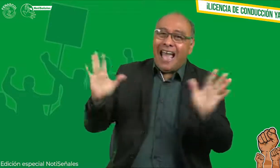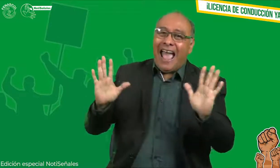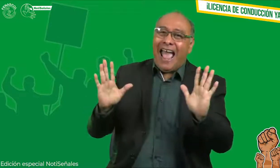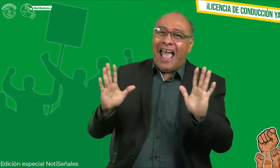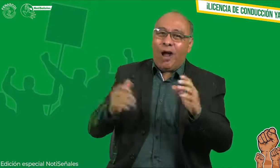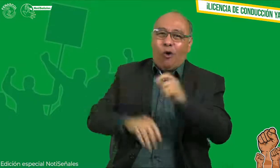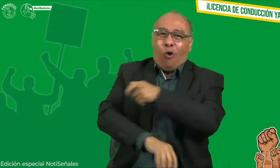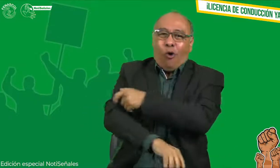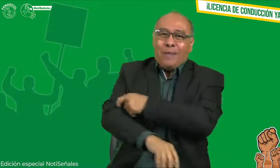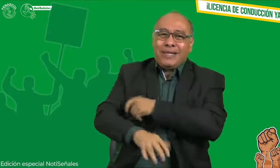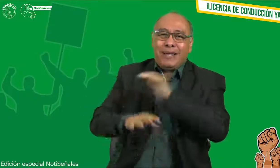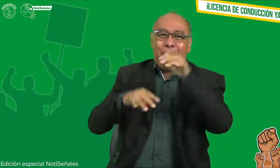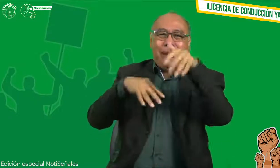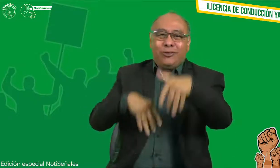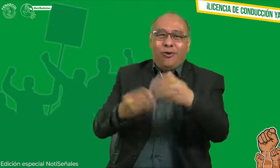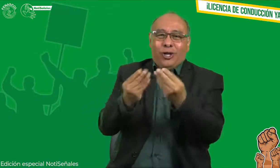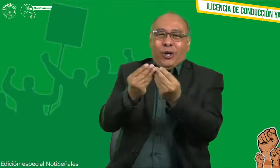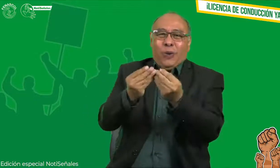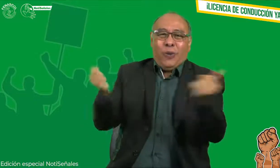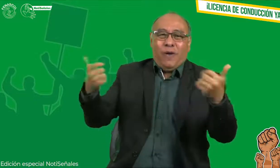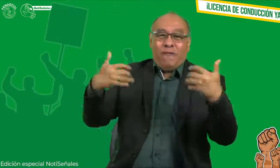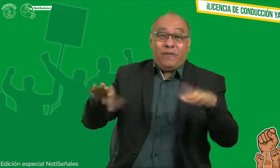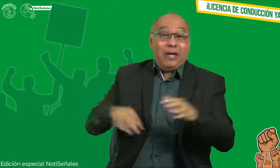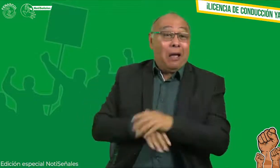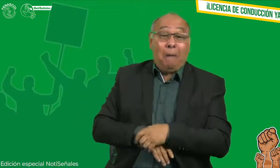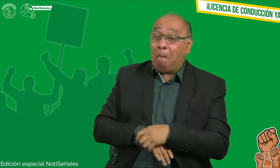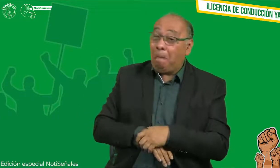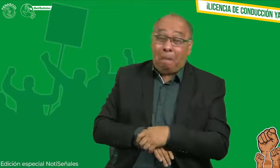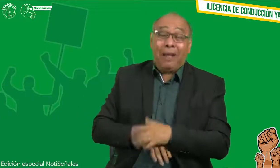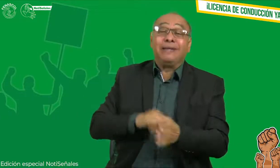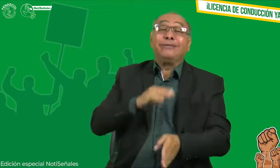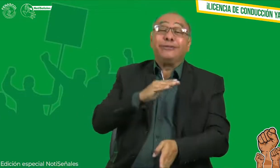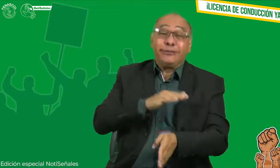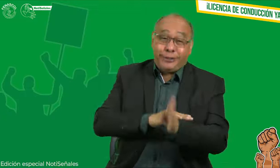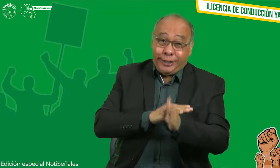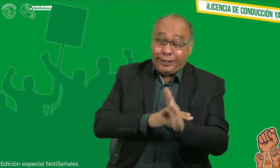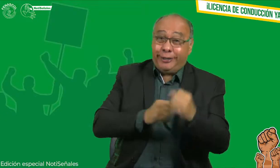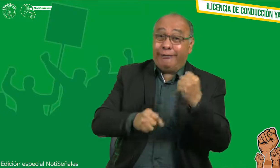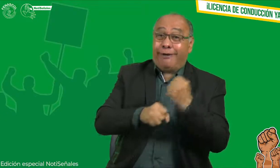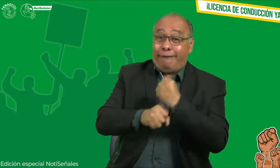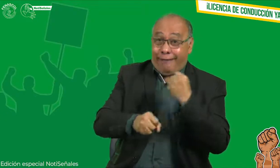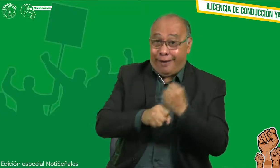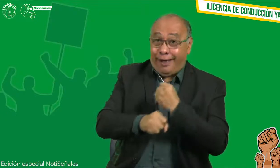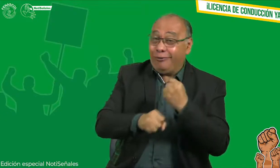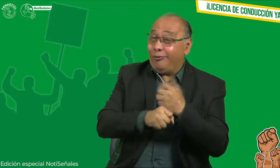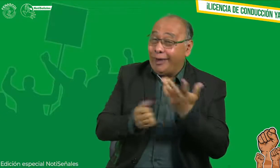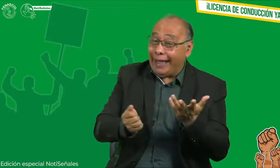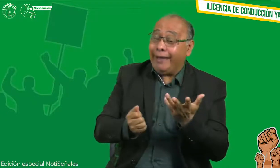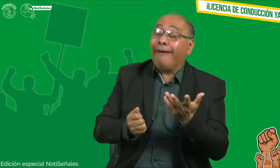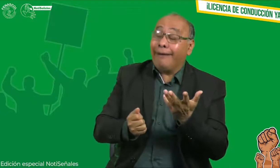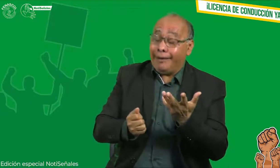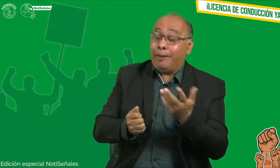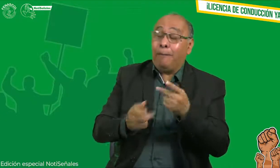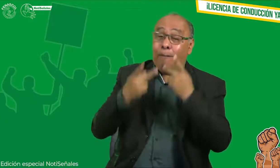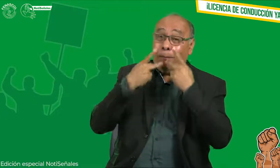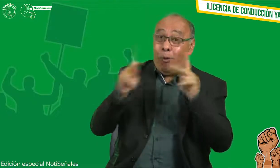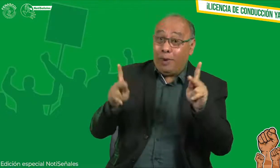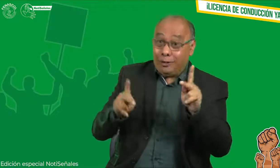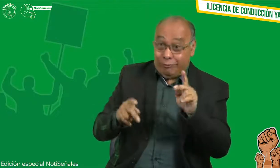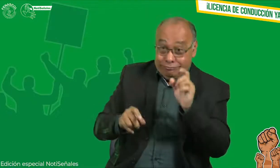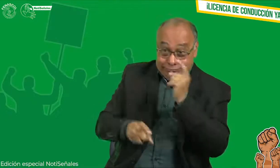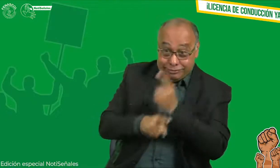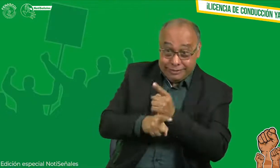ustedes. No se trata de que ya no se vaya a hacer el plantón gracias a que se consiguió la resolución